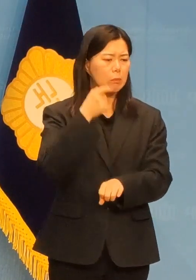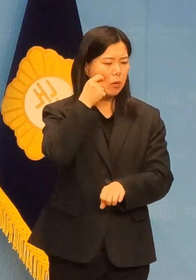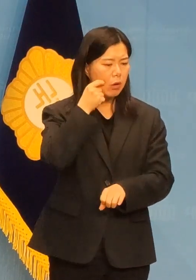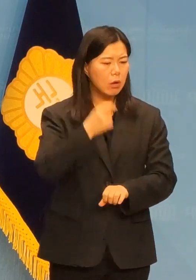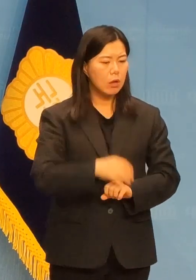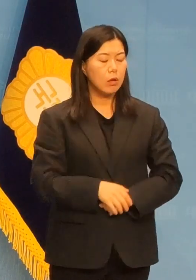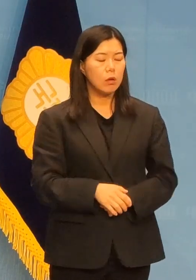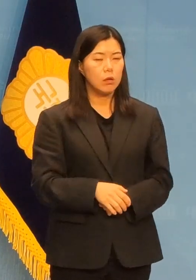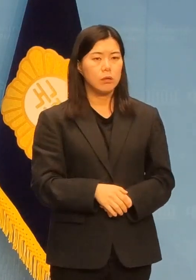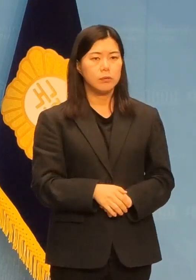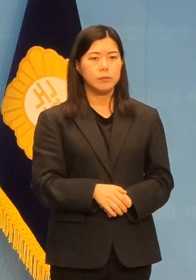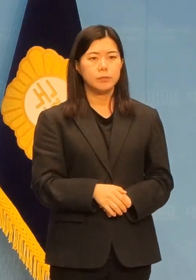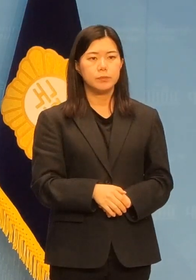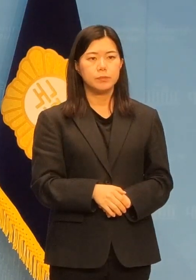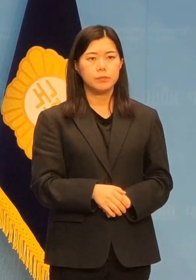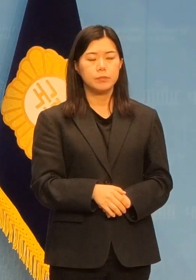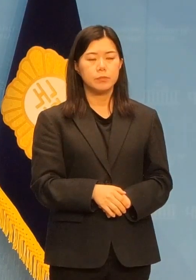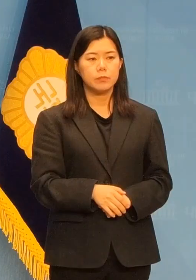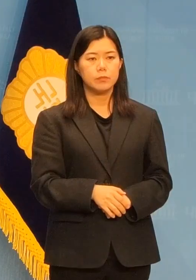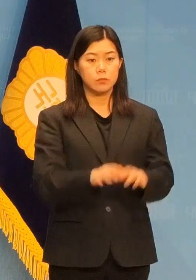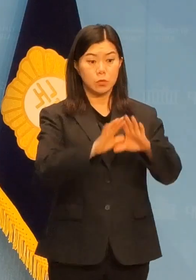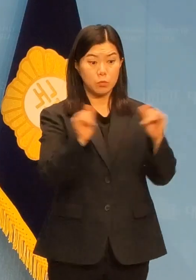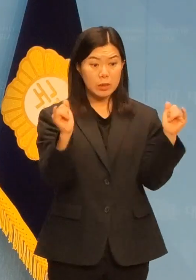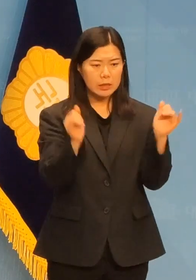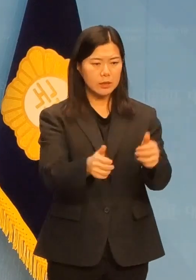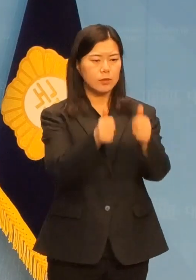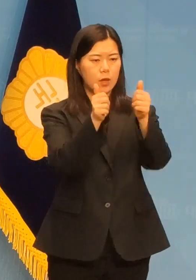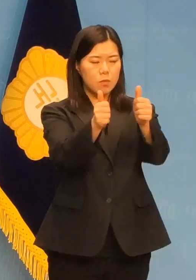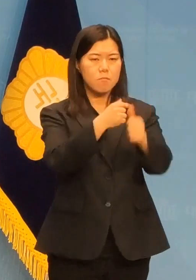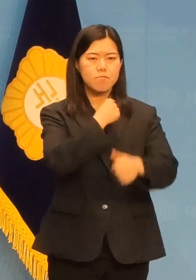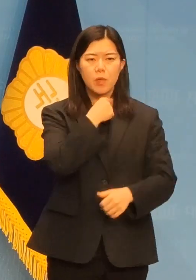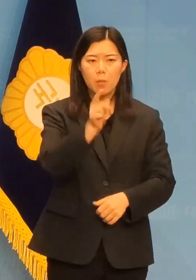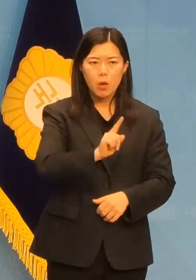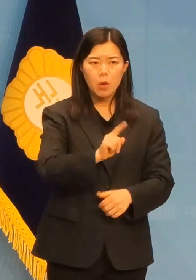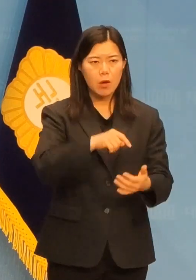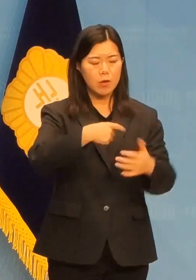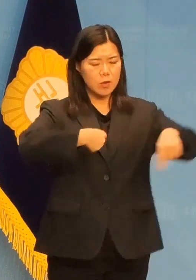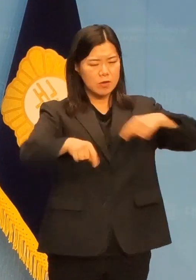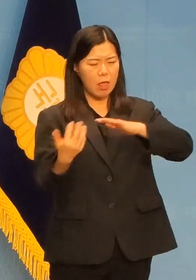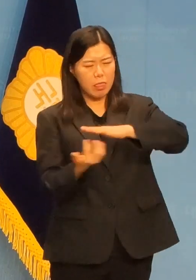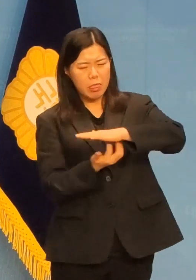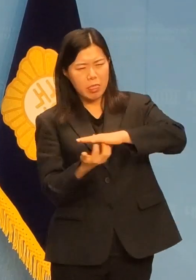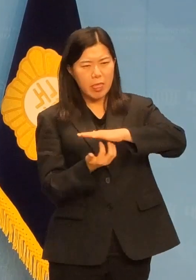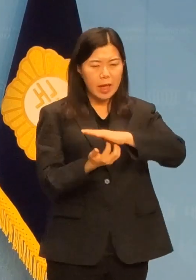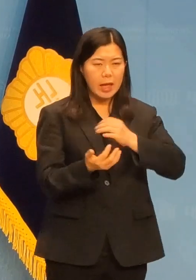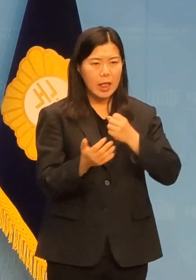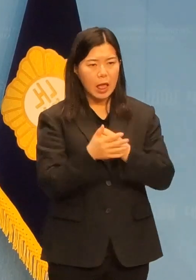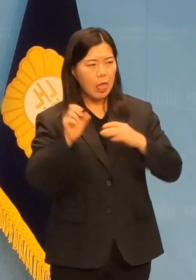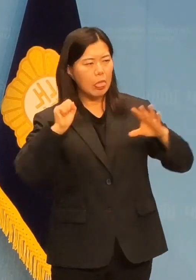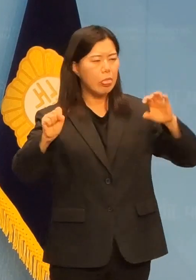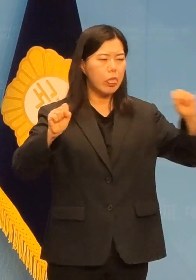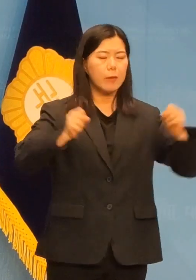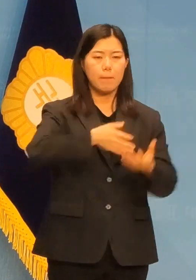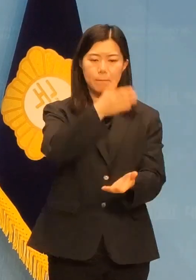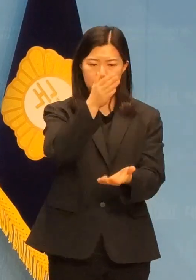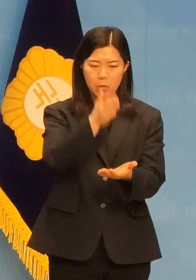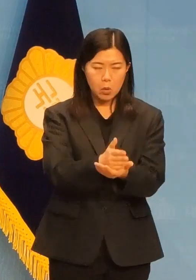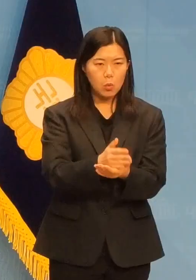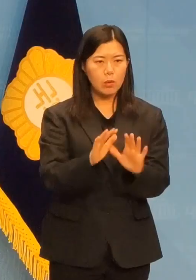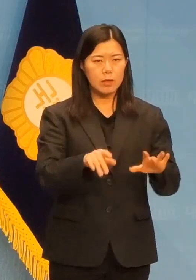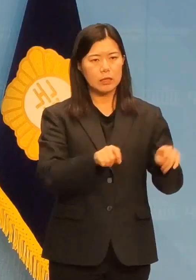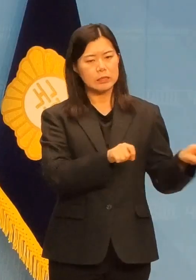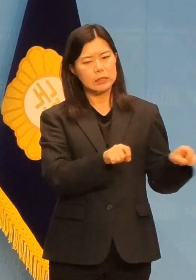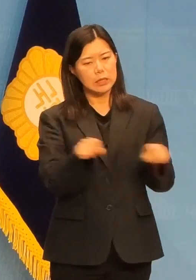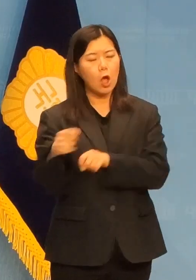있습니다. 국민이 사법부에 바라는 것은 정치적 셈법에 따라 시시각각 바뀌는 태도가 아니라